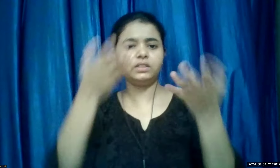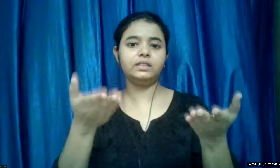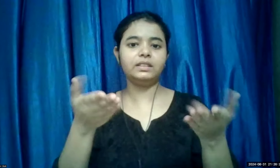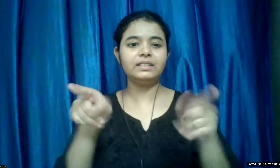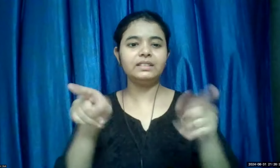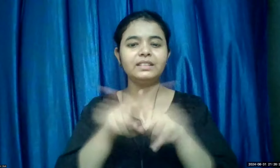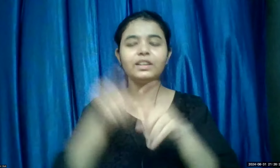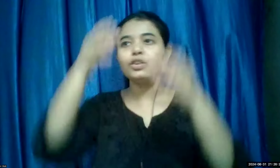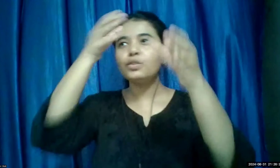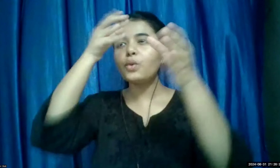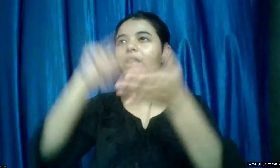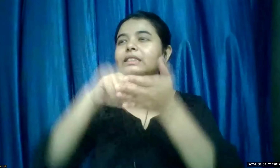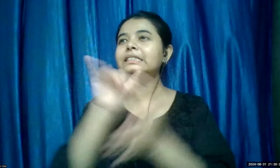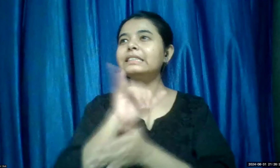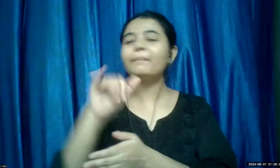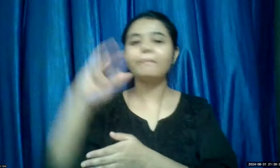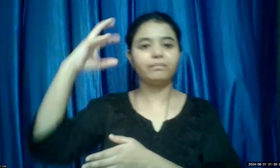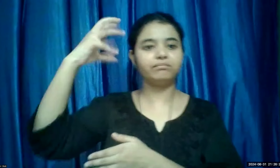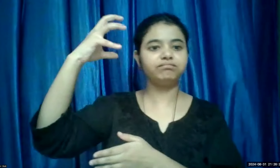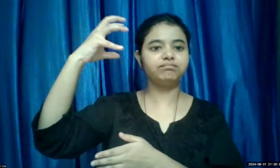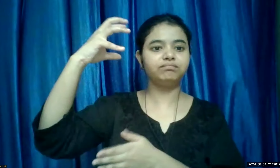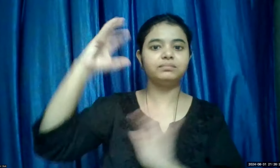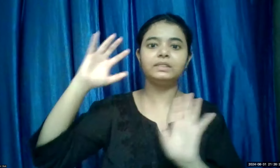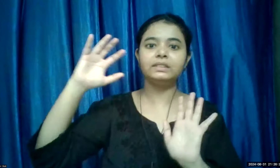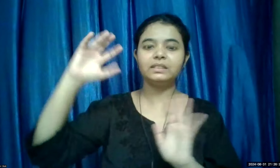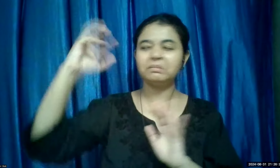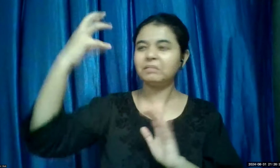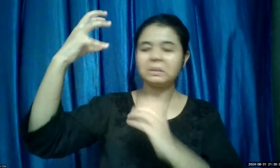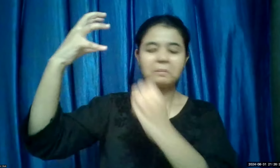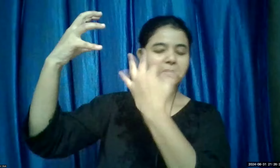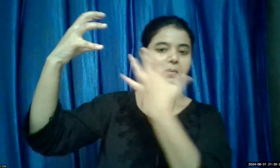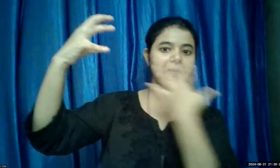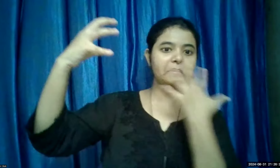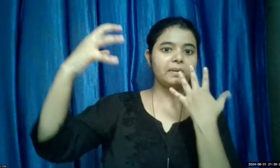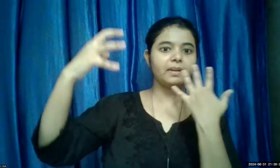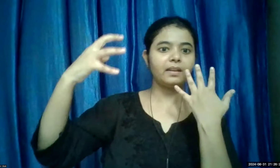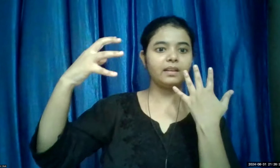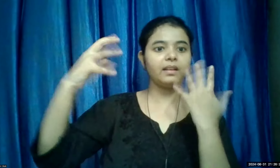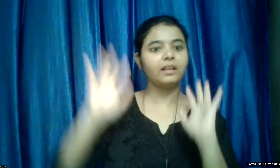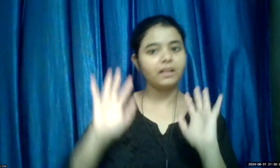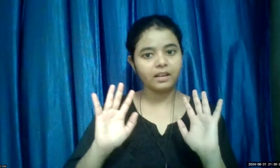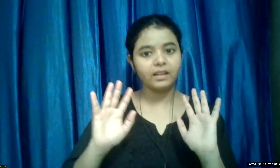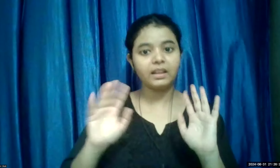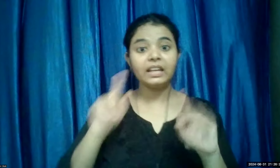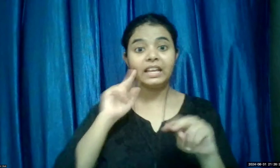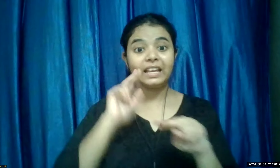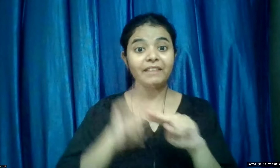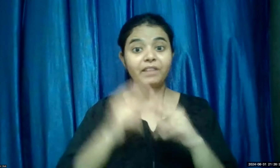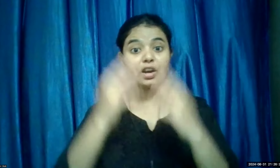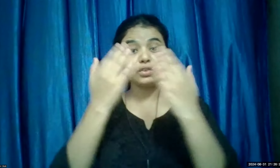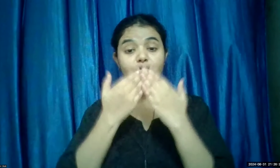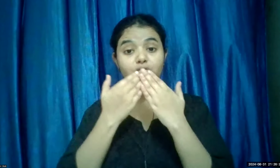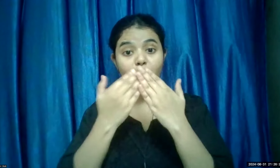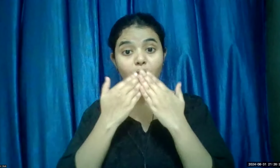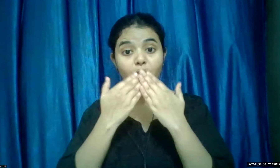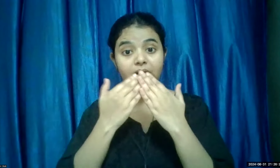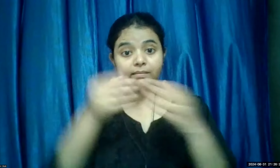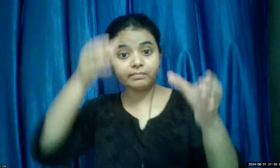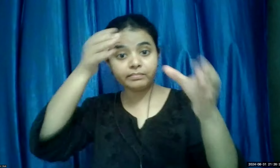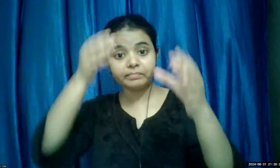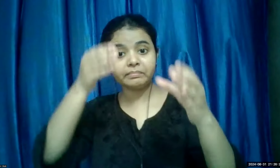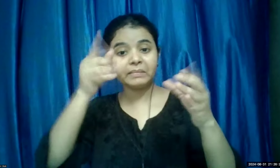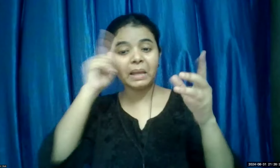के समान, सूर्य के समान प्रकाशमान है ज्ञान। तो जब ज्ञान हृदय में आता है तो अज्ञान रूपी